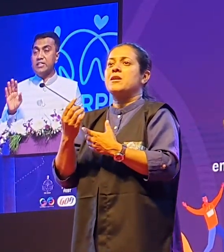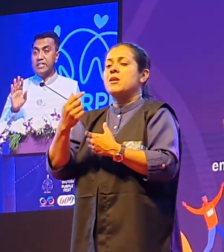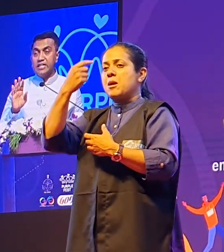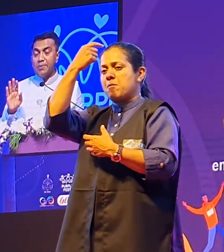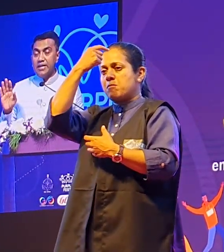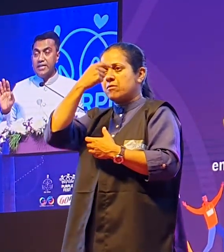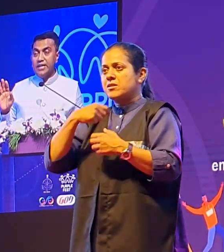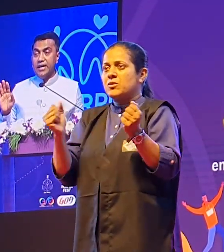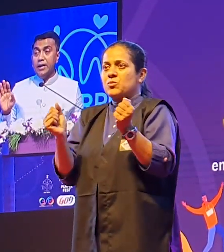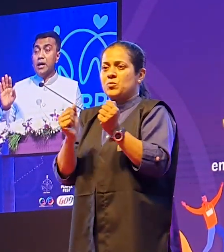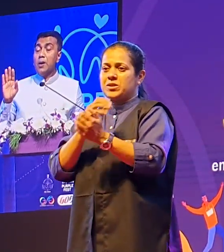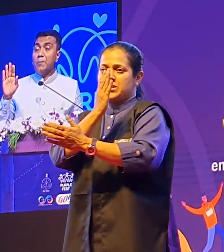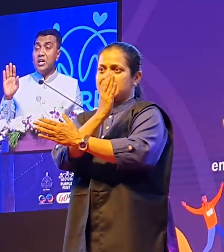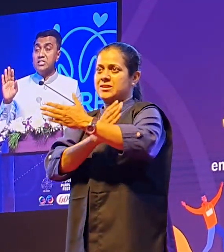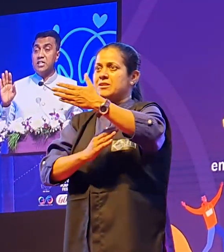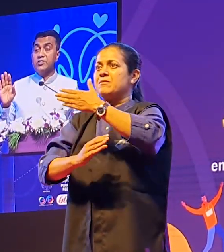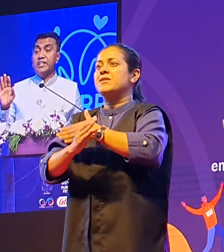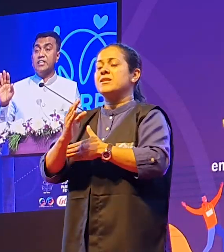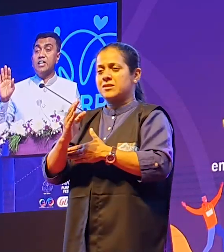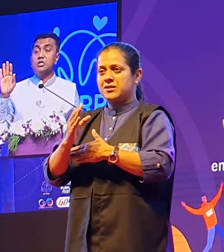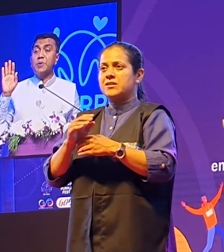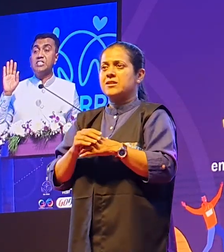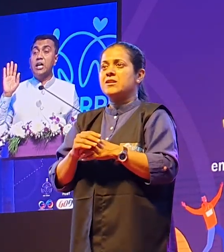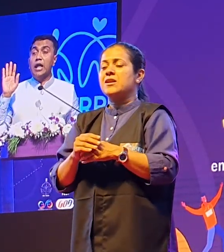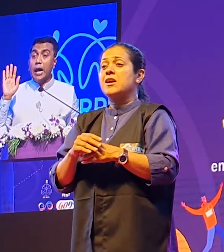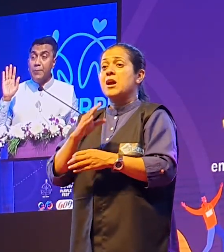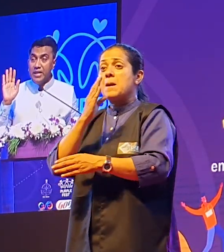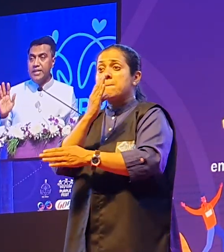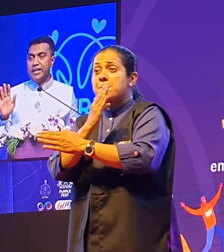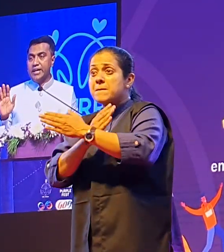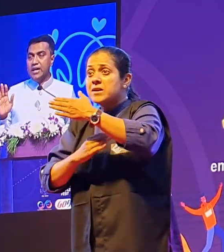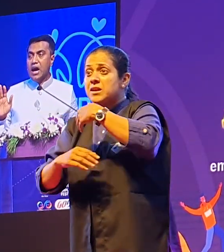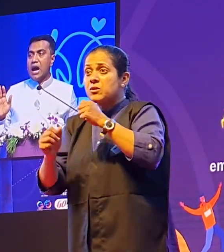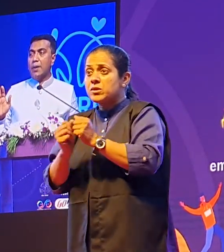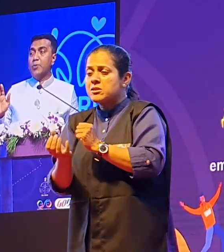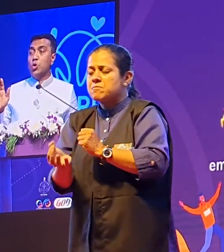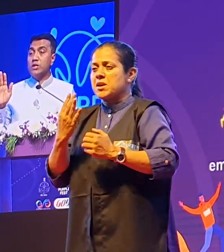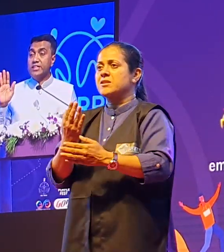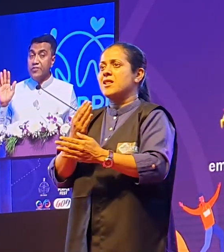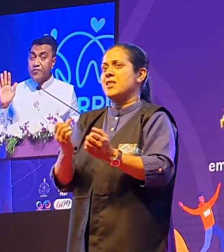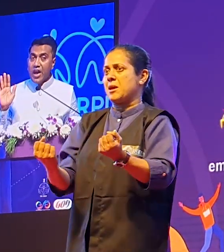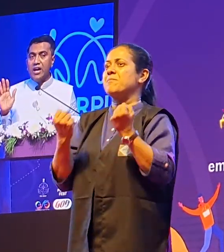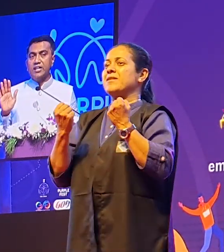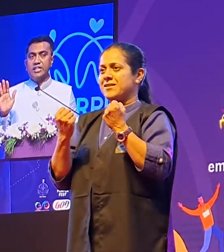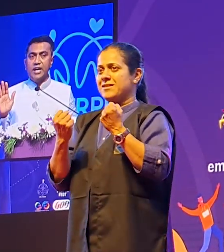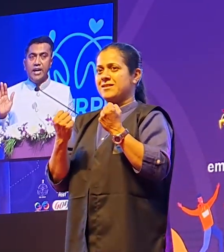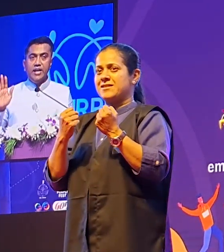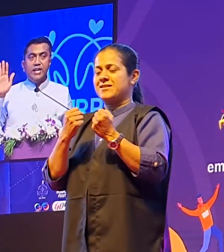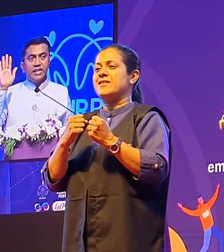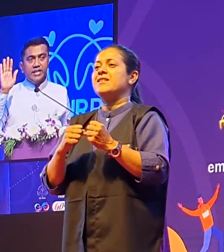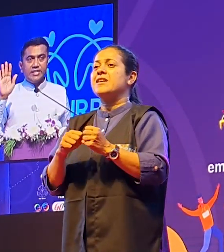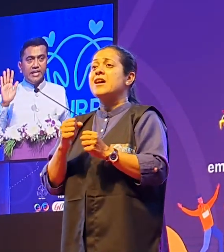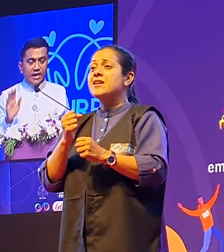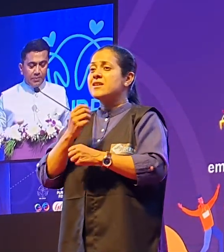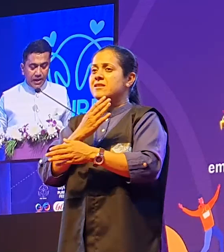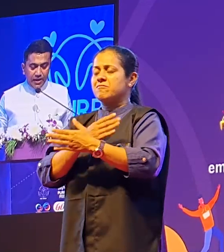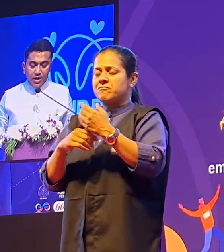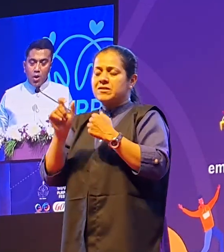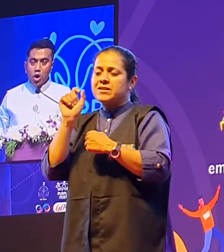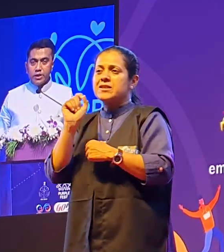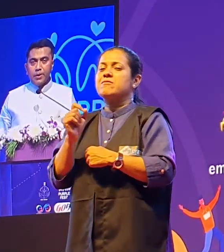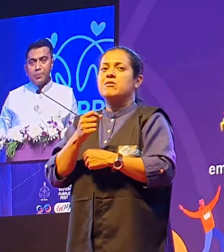विद डिसेबिलिटी, नहीं पर्सन विद द स्पेशल एबिलिटी. आप लोग दिव्यांग जन है, इनके लिए